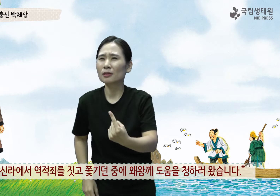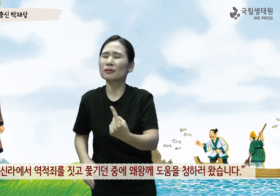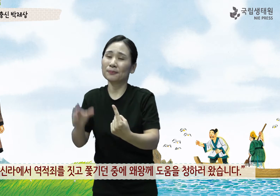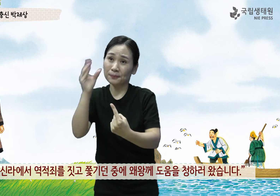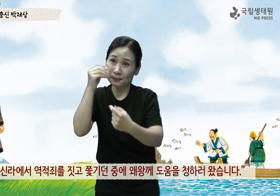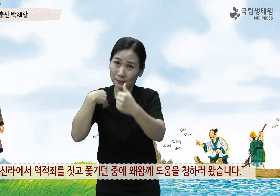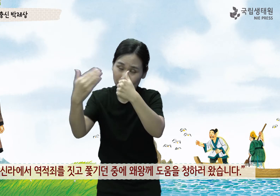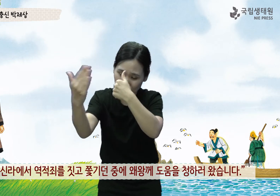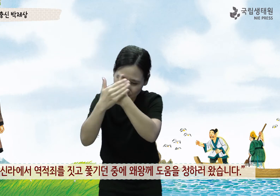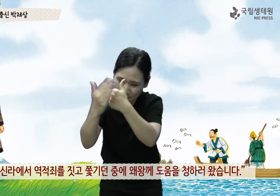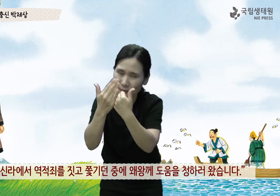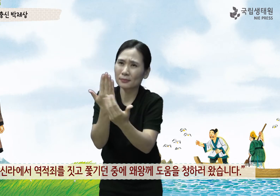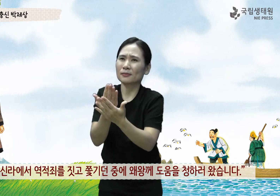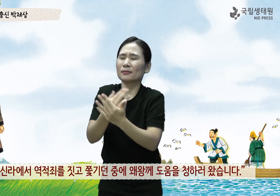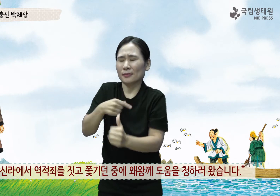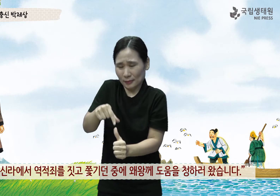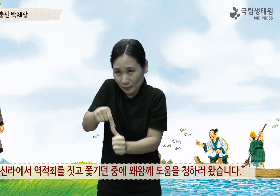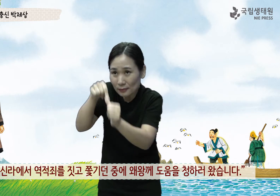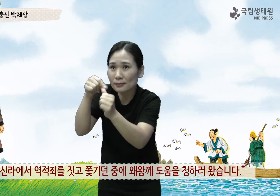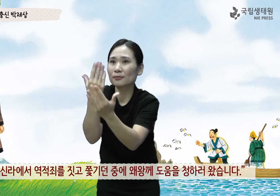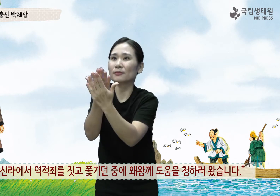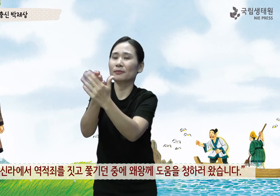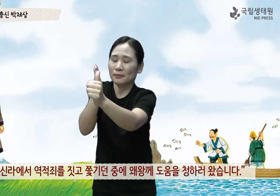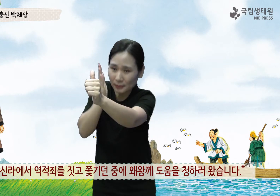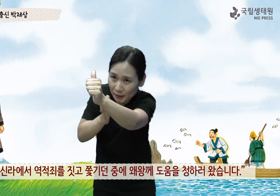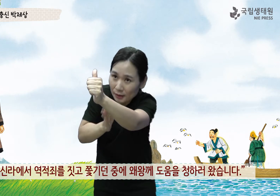외왕께 도움을 청하러 왔습니다.